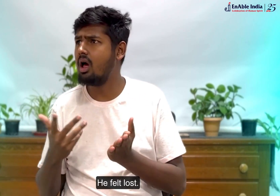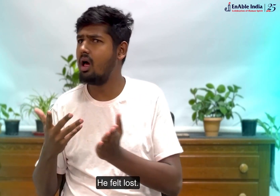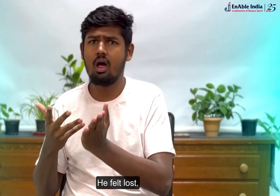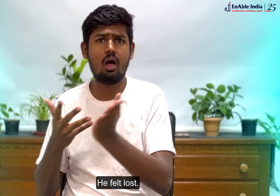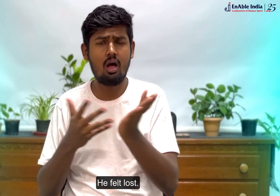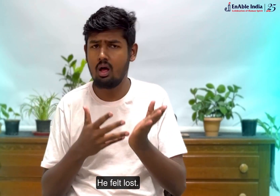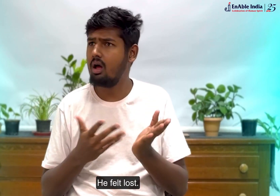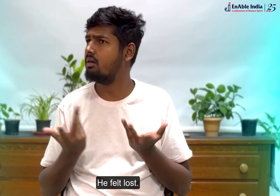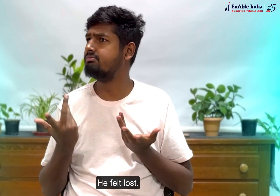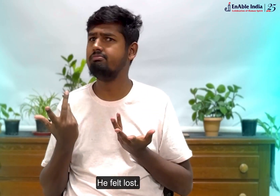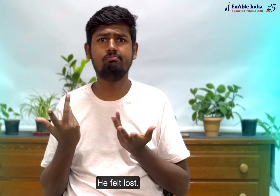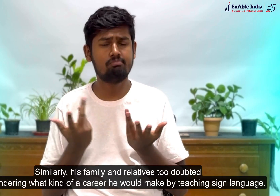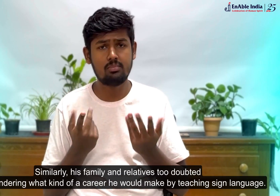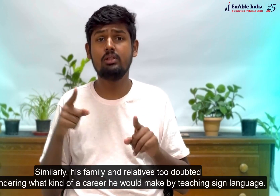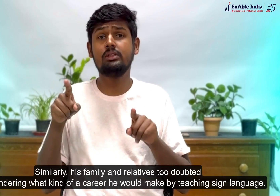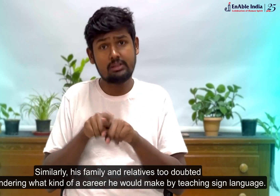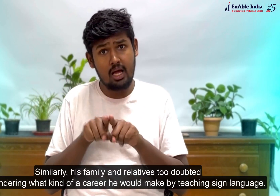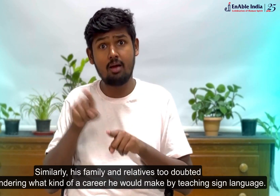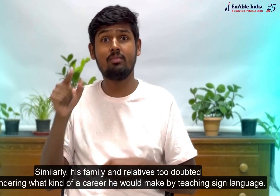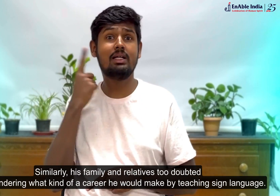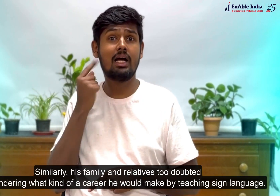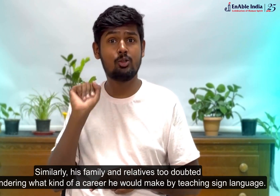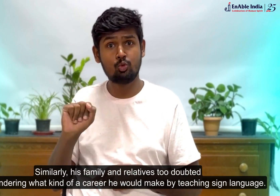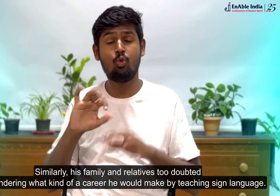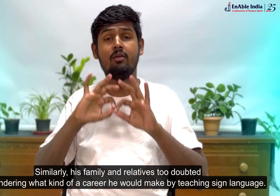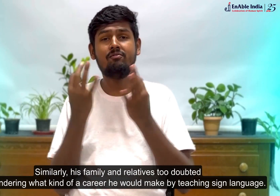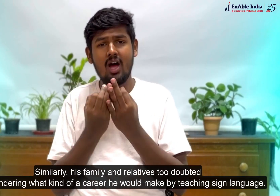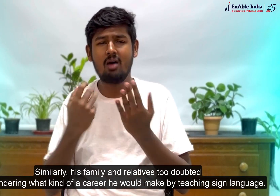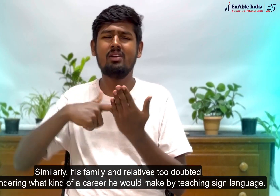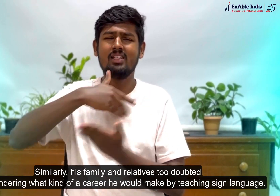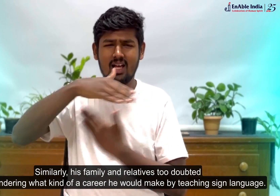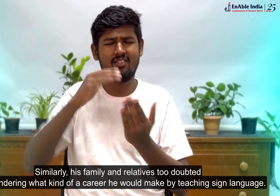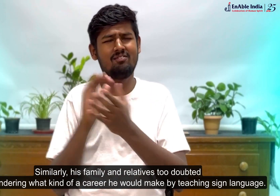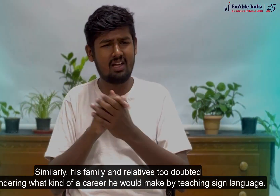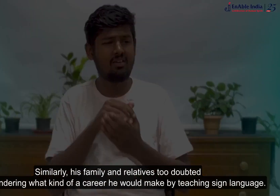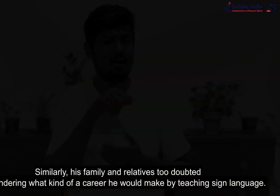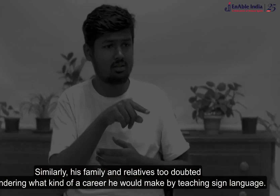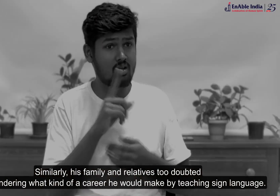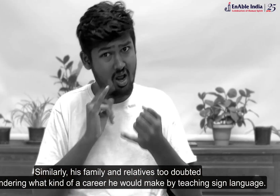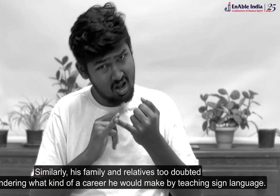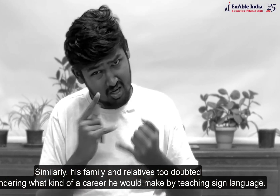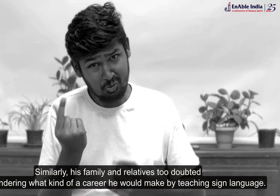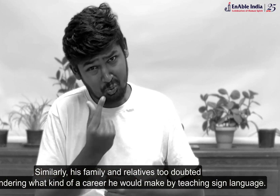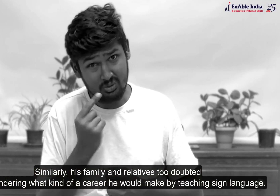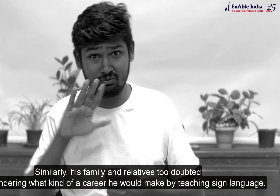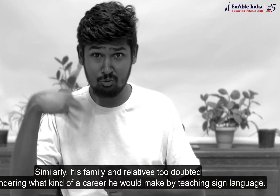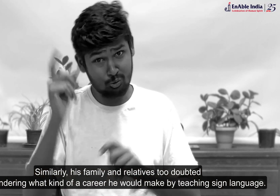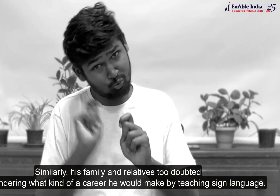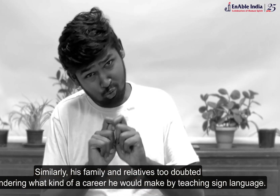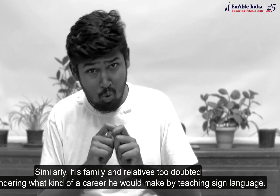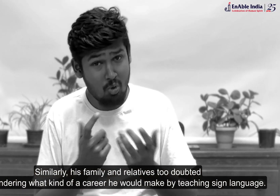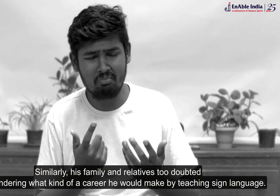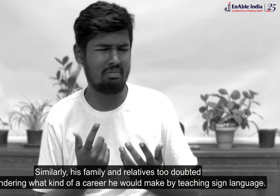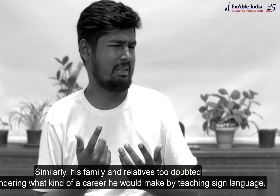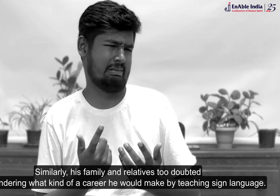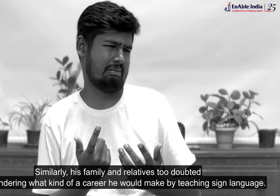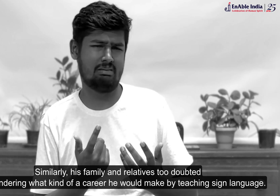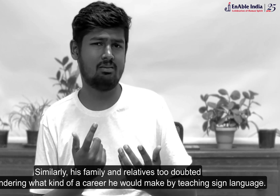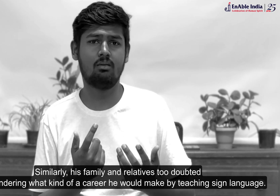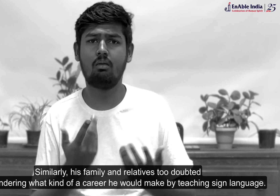उन्हें लेने के लिए तैयार नहीं था। उसे खोया हुआ महसूस हुआ। इसी तरह उनके परिवार और रिश्तेदारों को